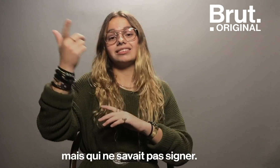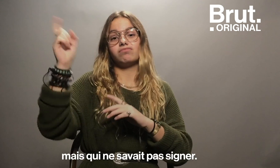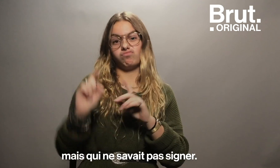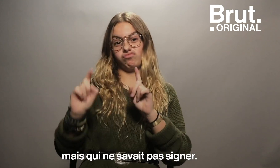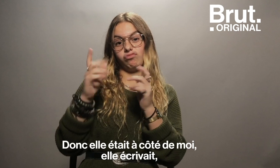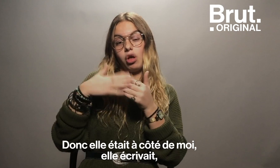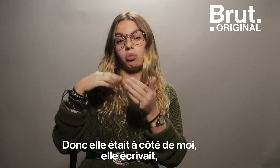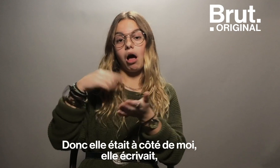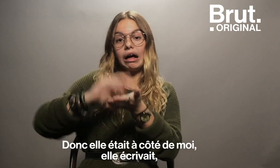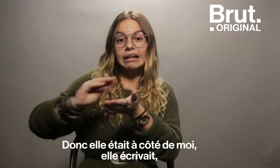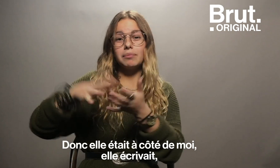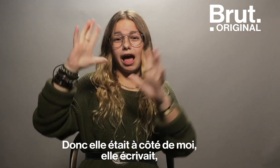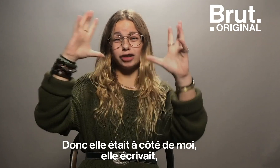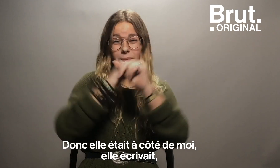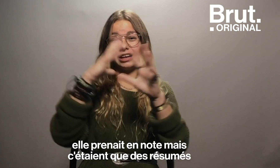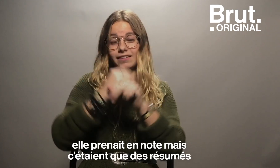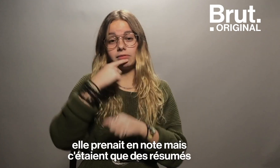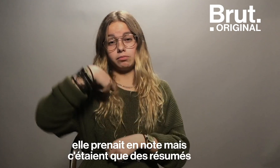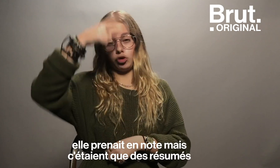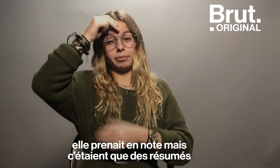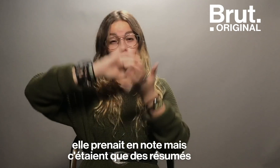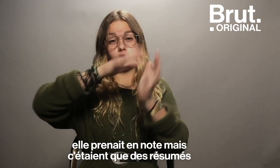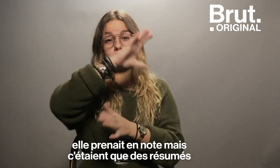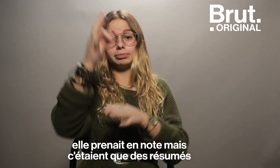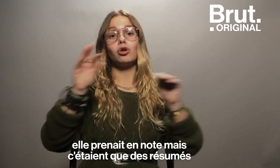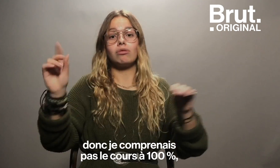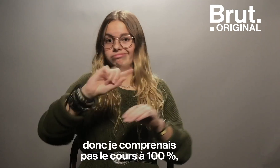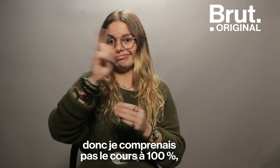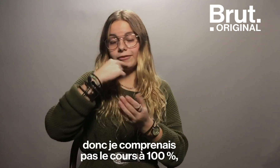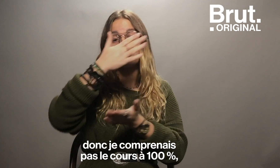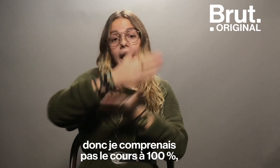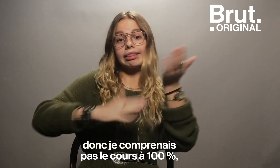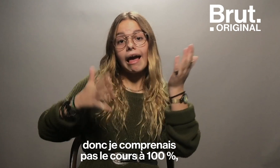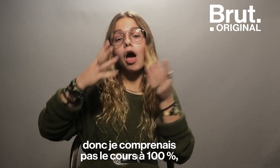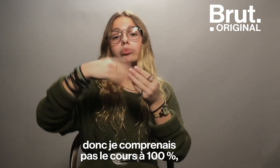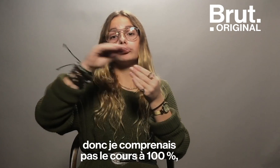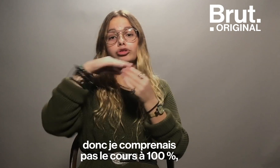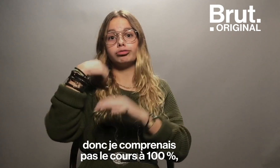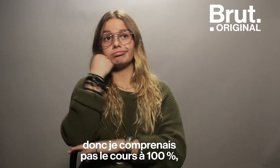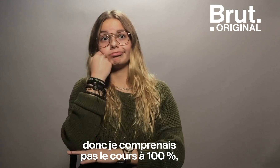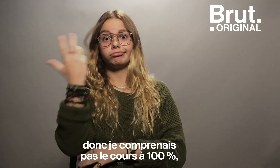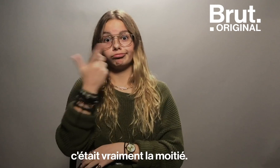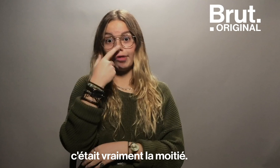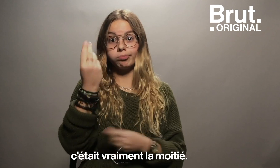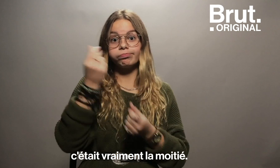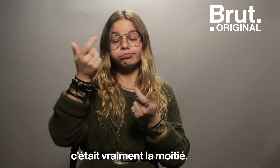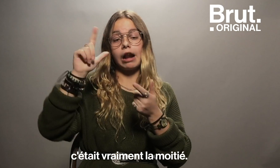signer. Donc elle était à côté de moi, elle écrivait, elle prenait en note, mais c'était que des résumés, donc je ne comprenais pas le cours à 100%, c'était vraiment à la moitié.